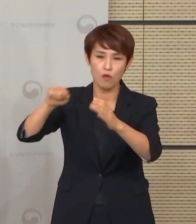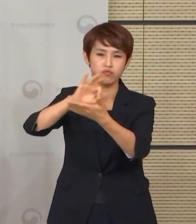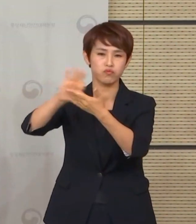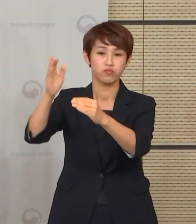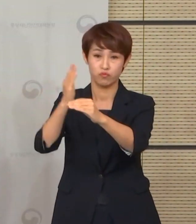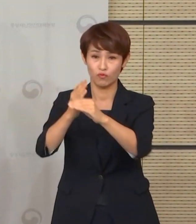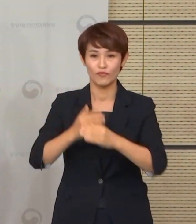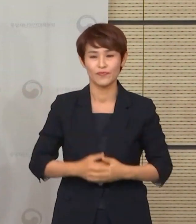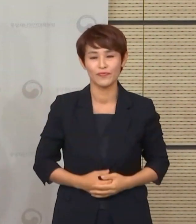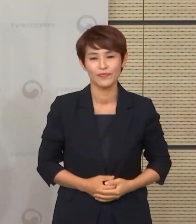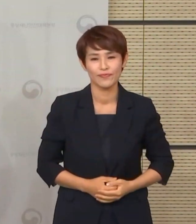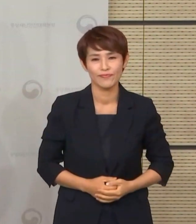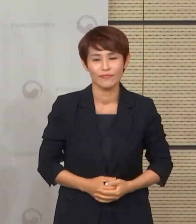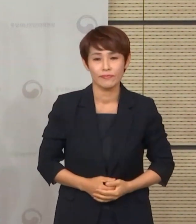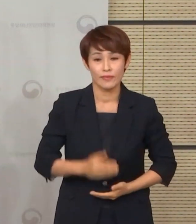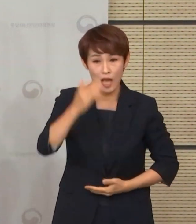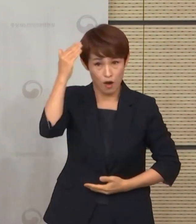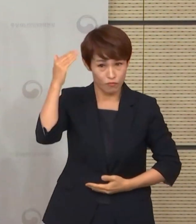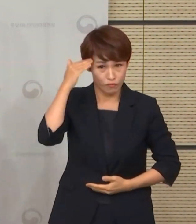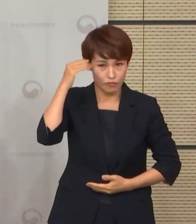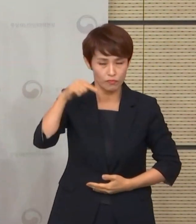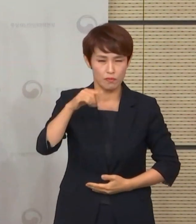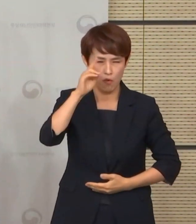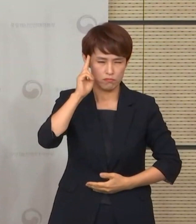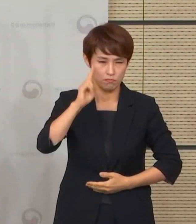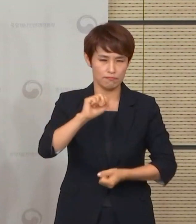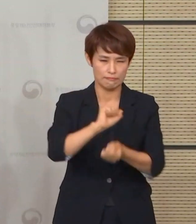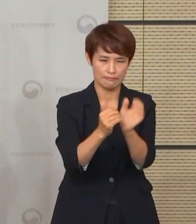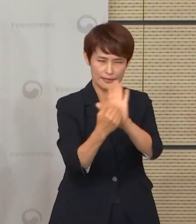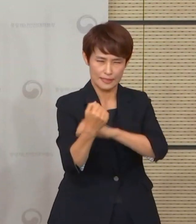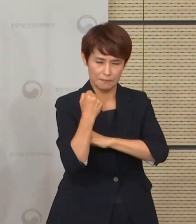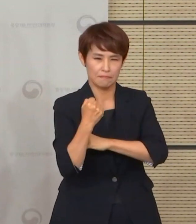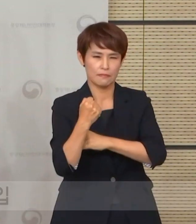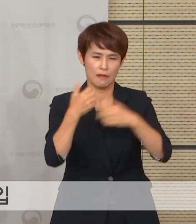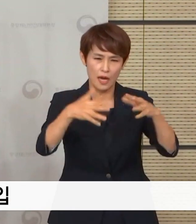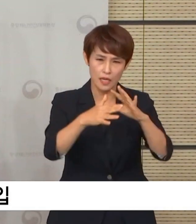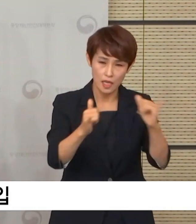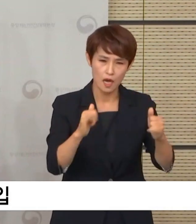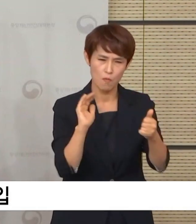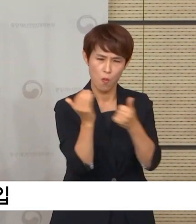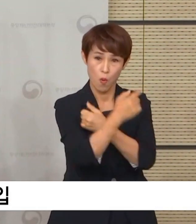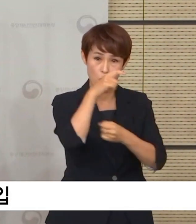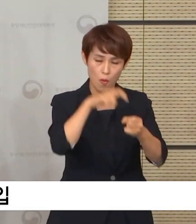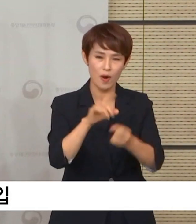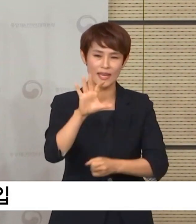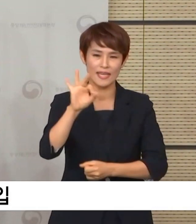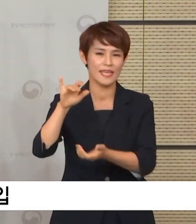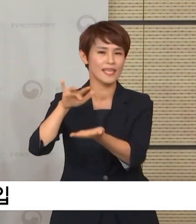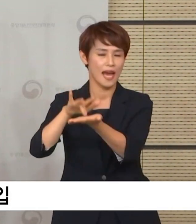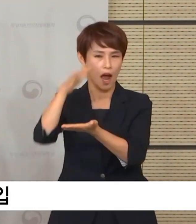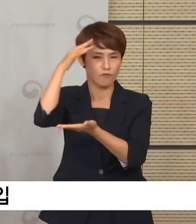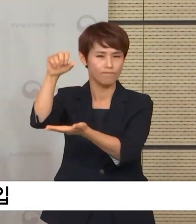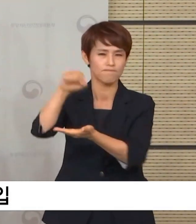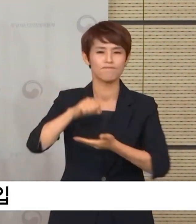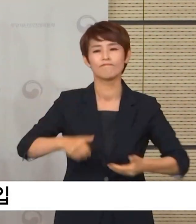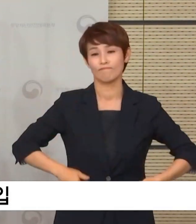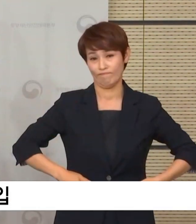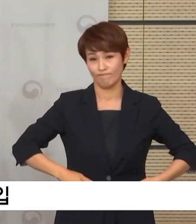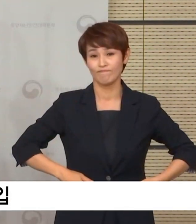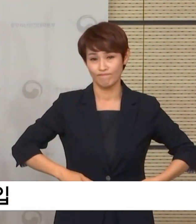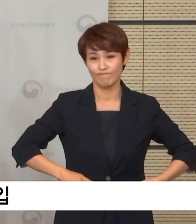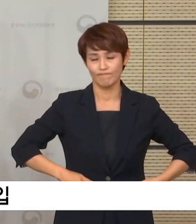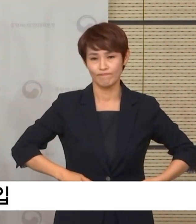있습니다 우리나라도 중중 면역 저하 자 보호를 위해 2부 7b 국내 도입이 필요할 것으로